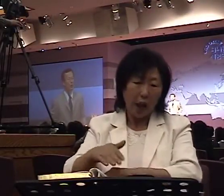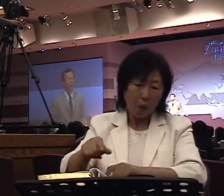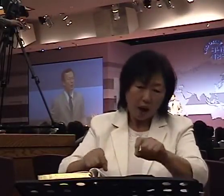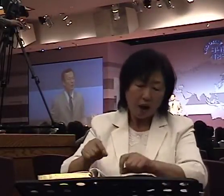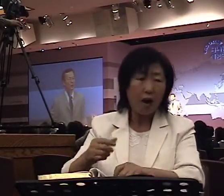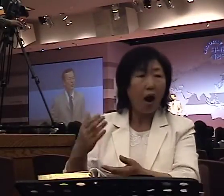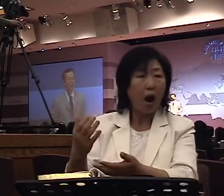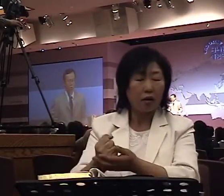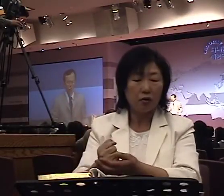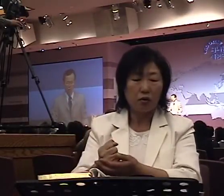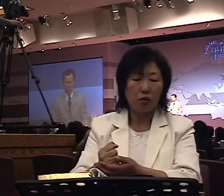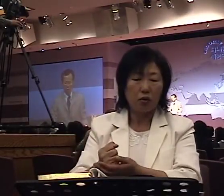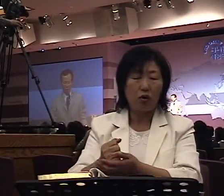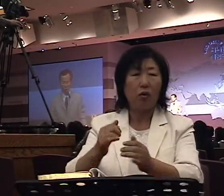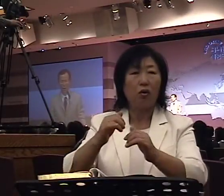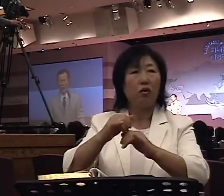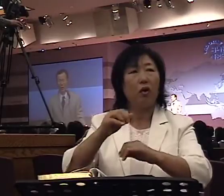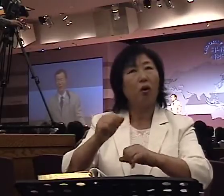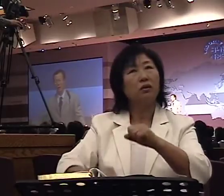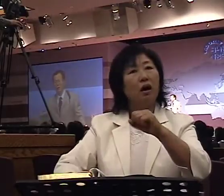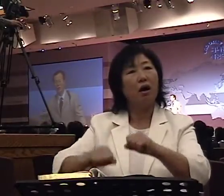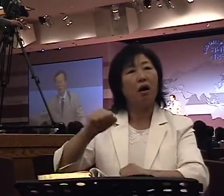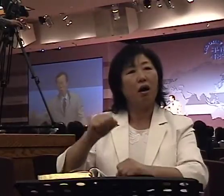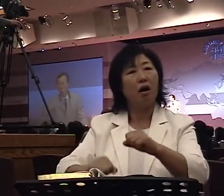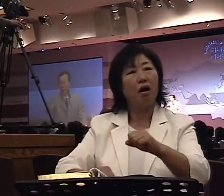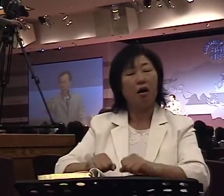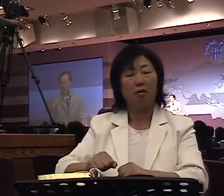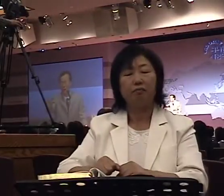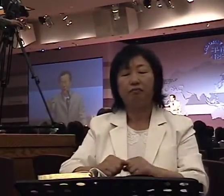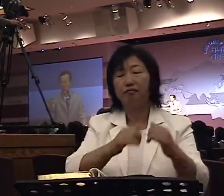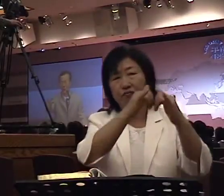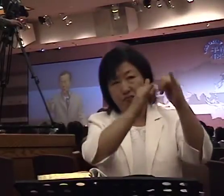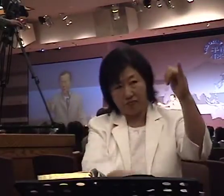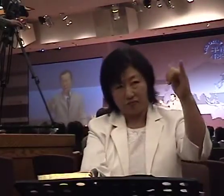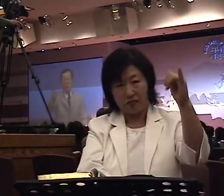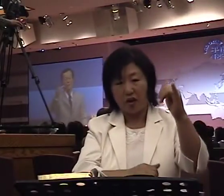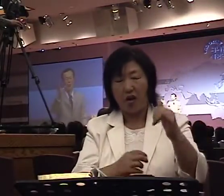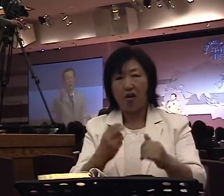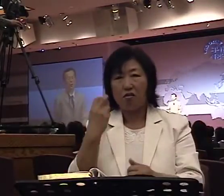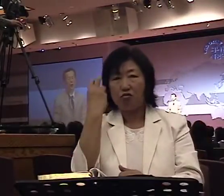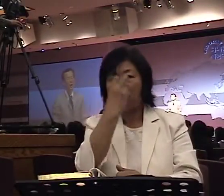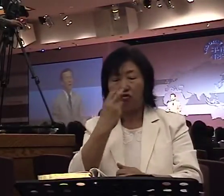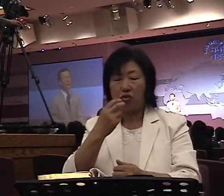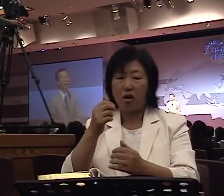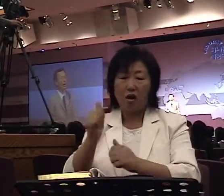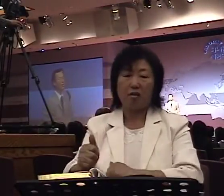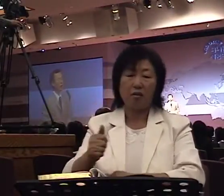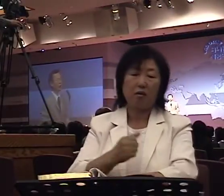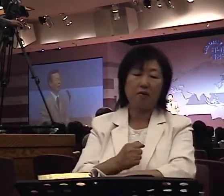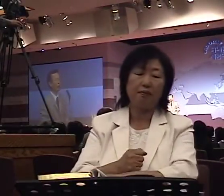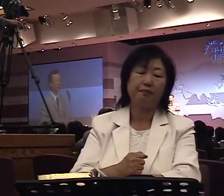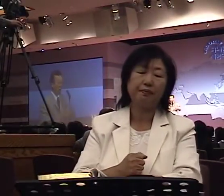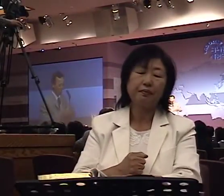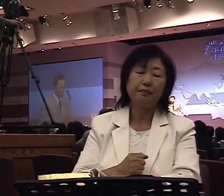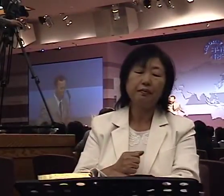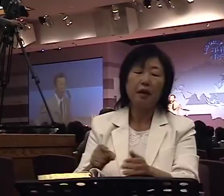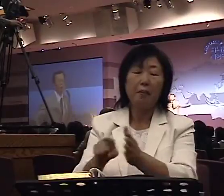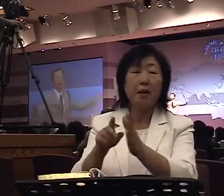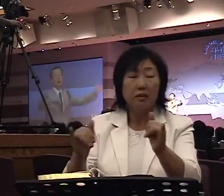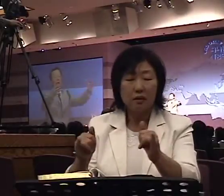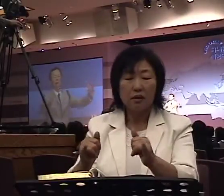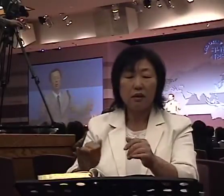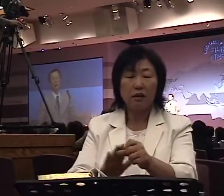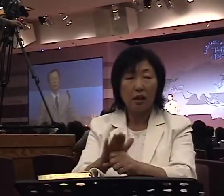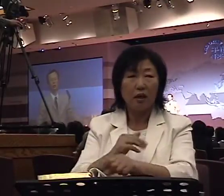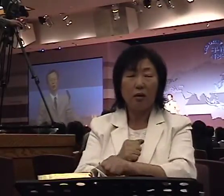계획을 가지고 역사를 주관하시는 하나님의 그 손길, 하나님의 백성들, 하나님을 사랑하는 자들에게는